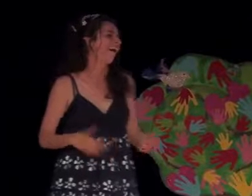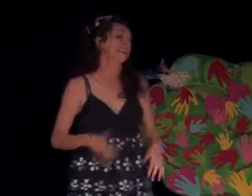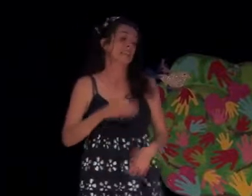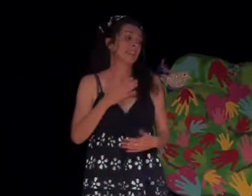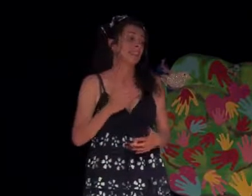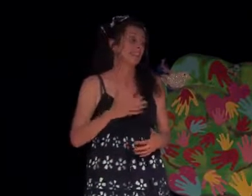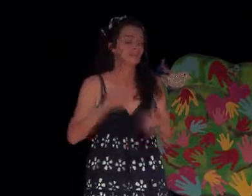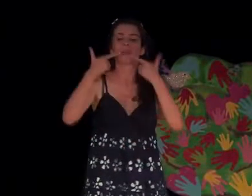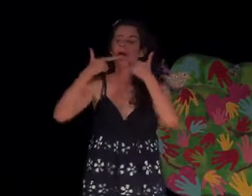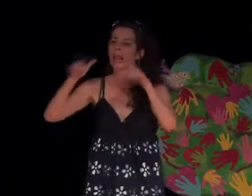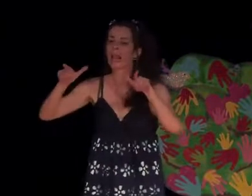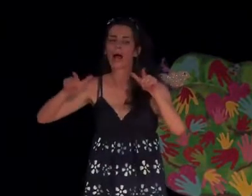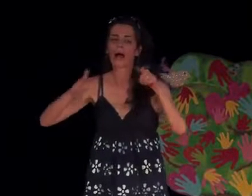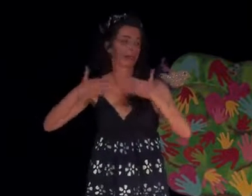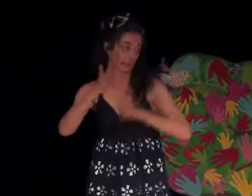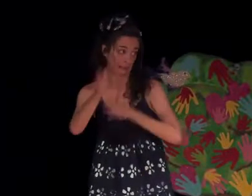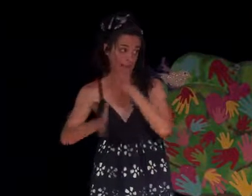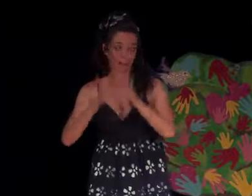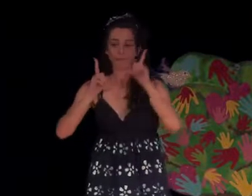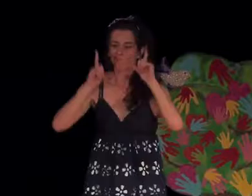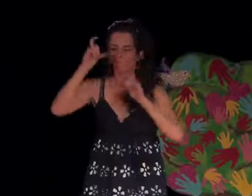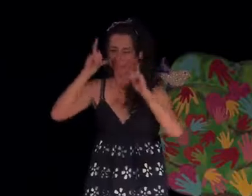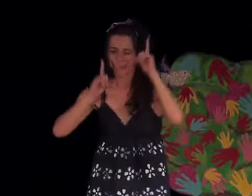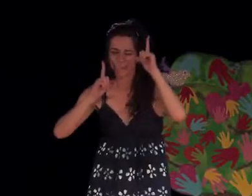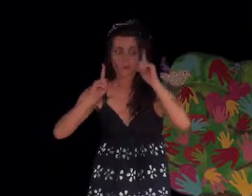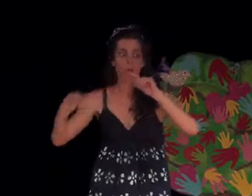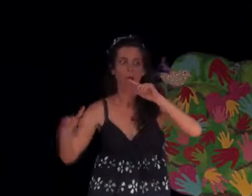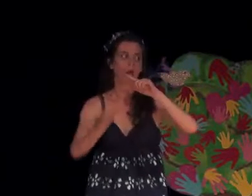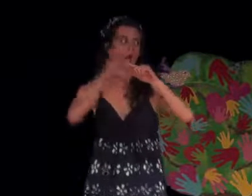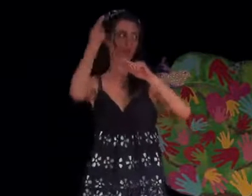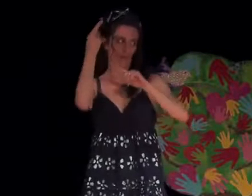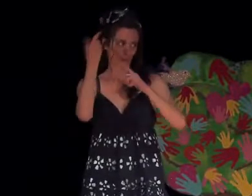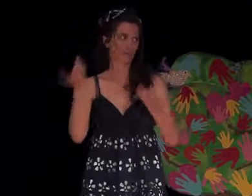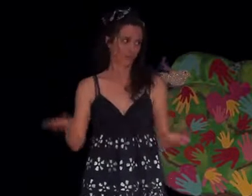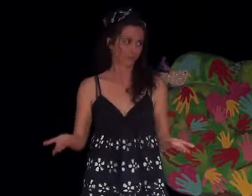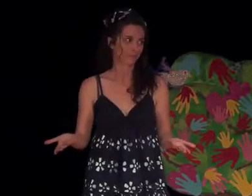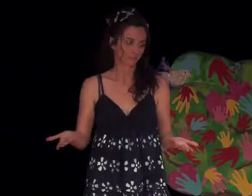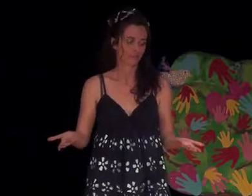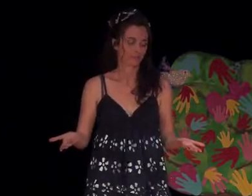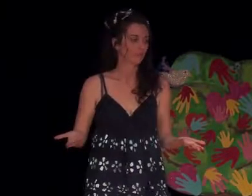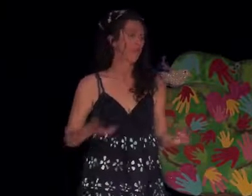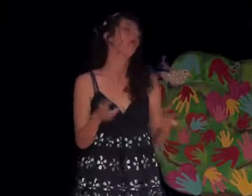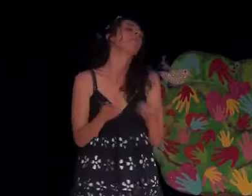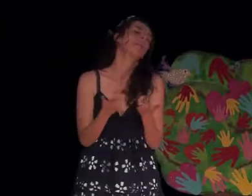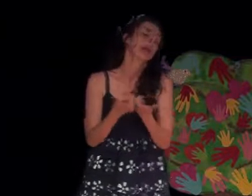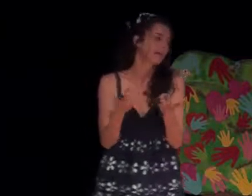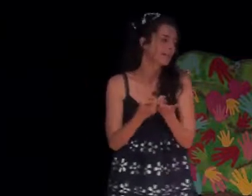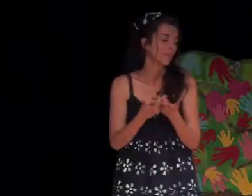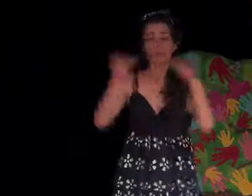Dans la langue des signes, c'est l'expression du visage qui détermine l'intensité des mots. Par exemple, il pleut